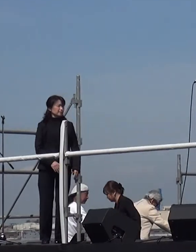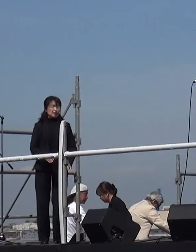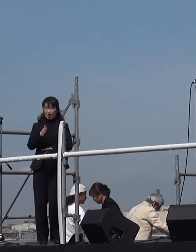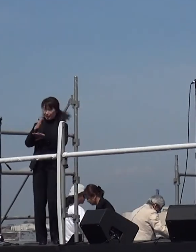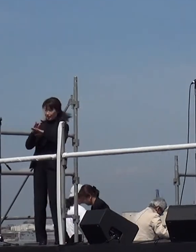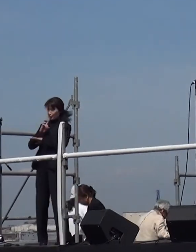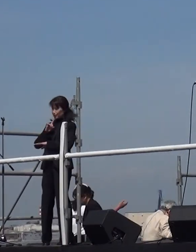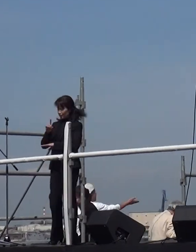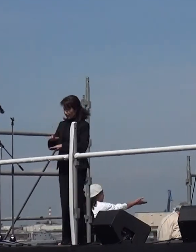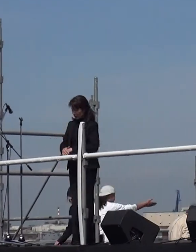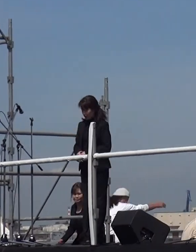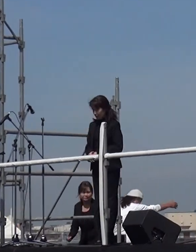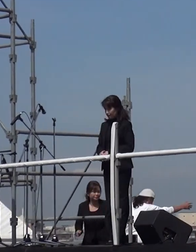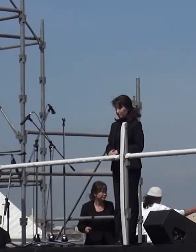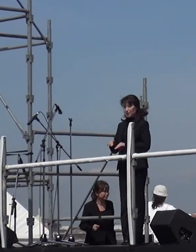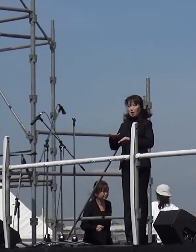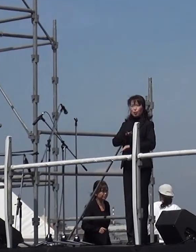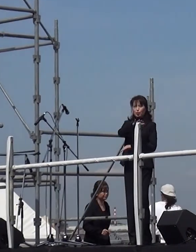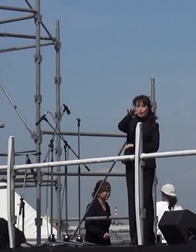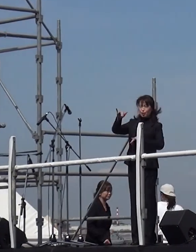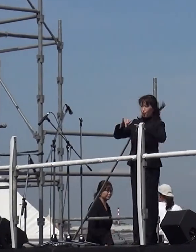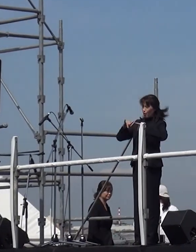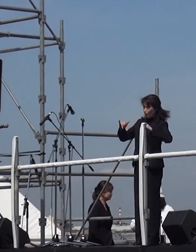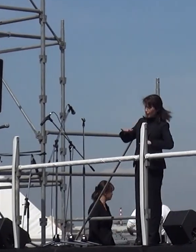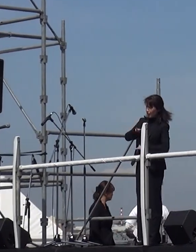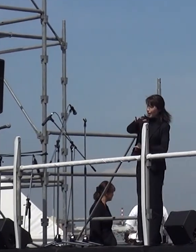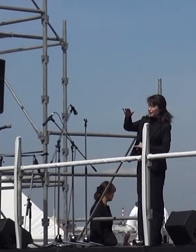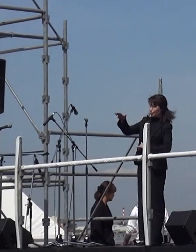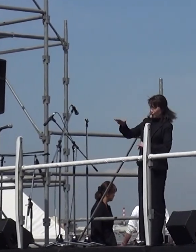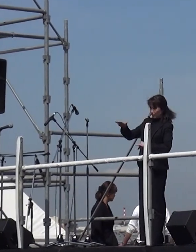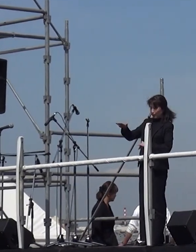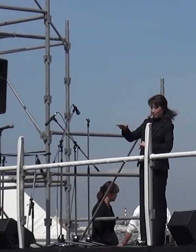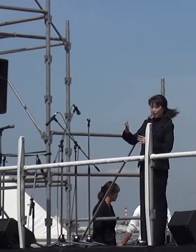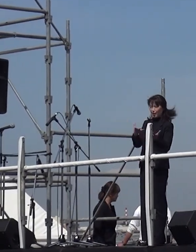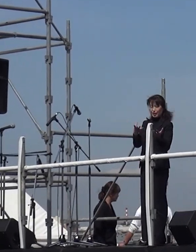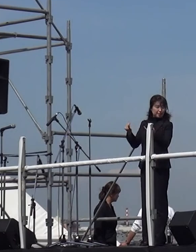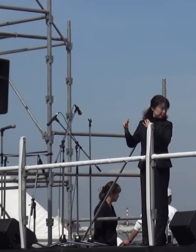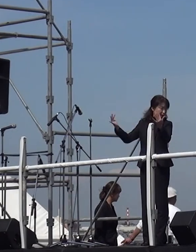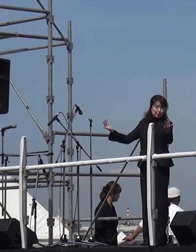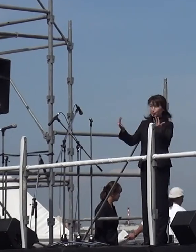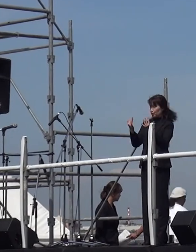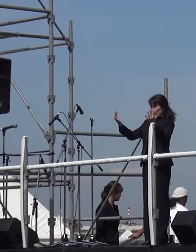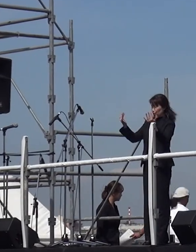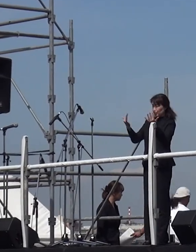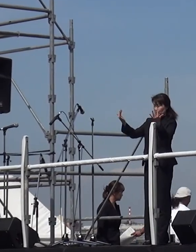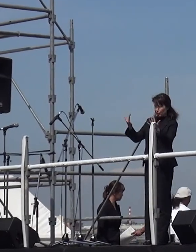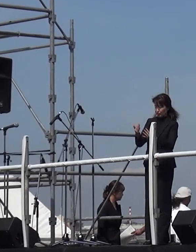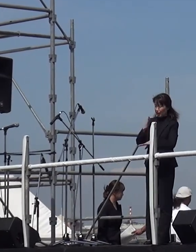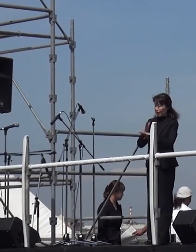ありがとうございました。この広い会場にもう本当に埋め尽くすほどの人です。ありがとうございます。